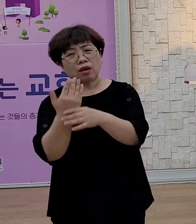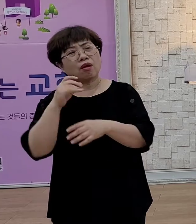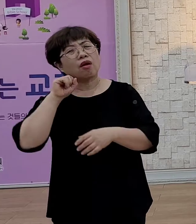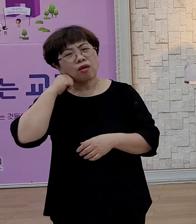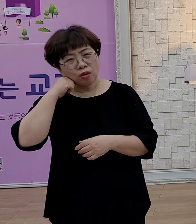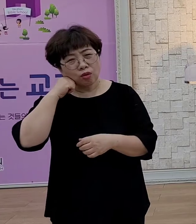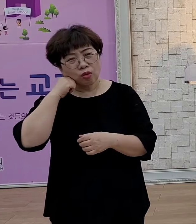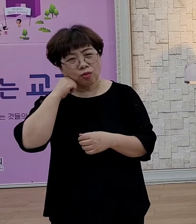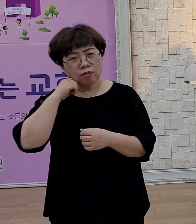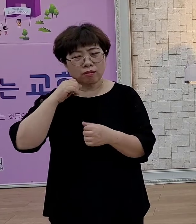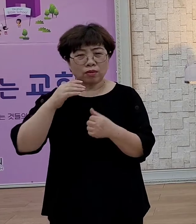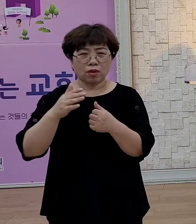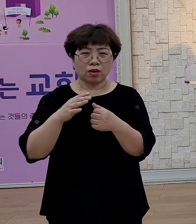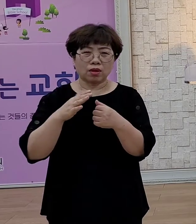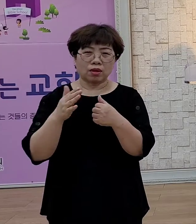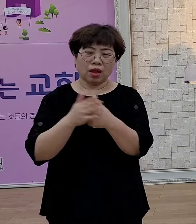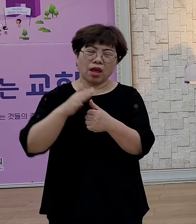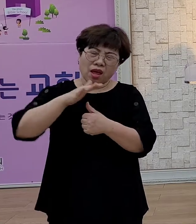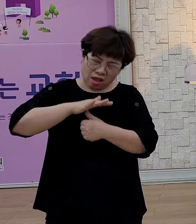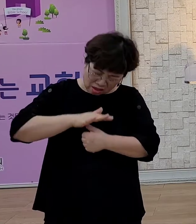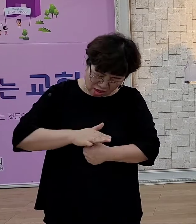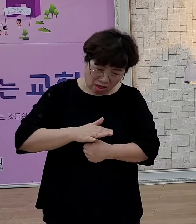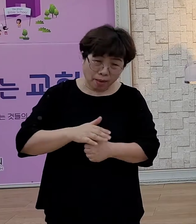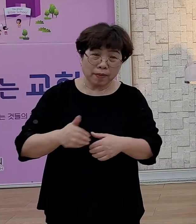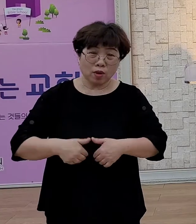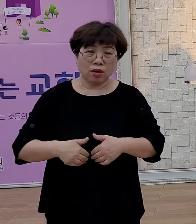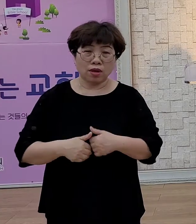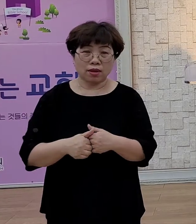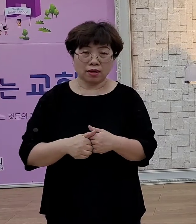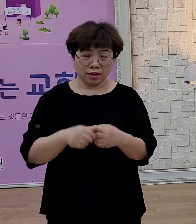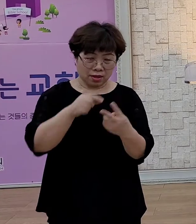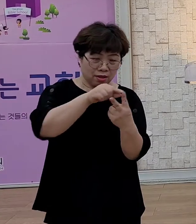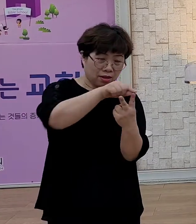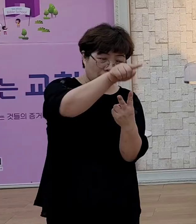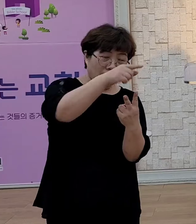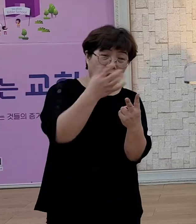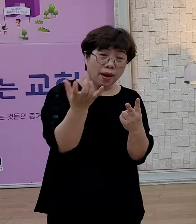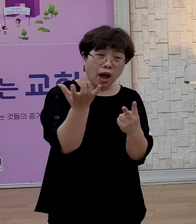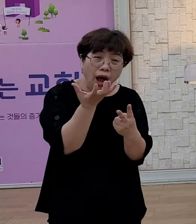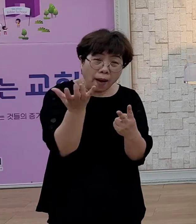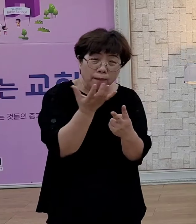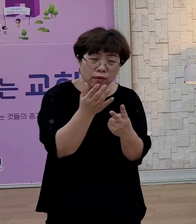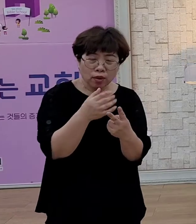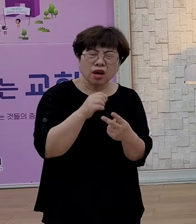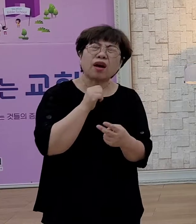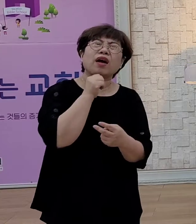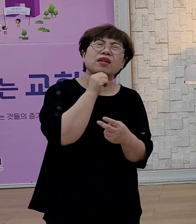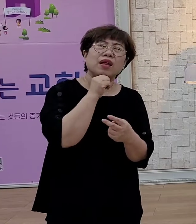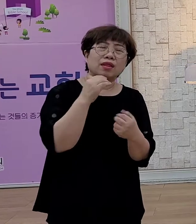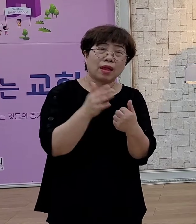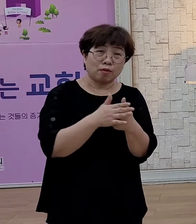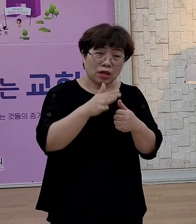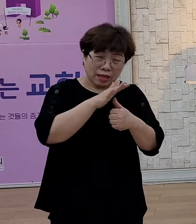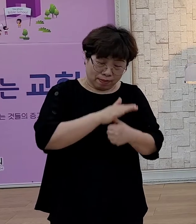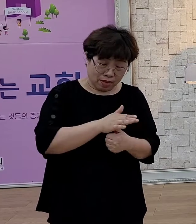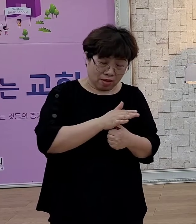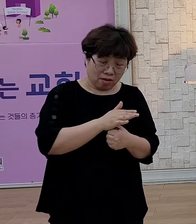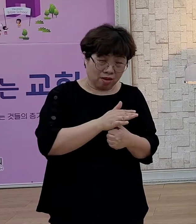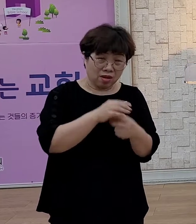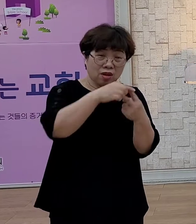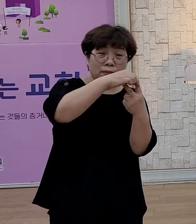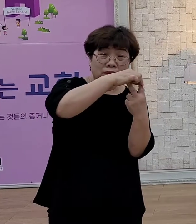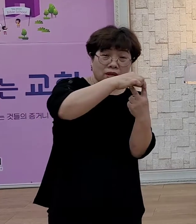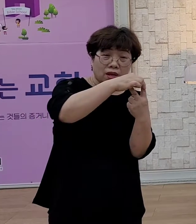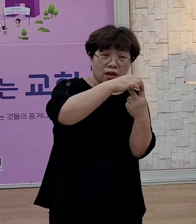뭐 가난이나 질병이나 뭐 이런 어려움에서 오는 이 고통 참는다. 자 이렇게 생각하는데 성경에서 말하는